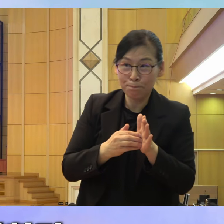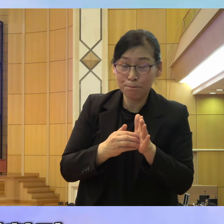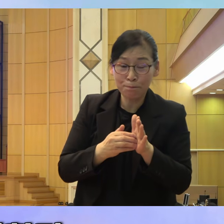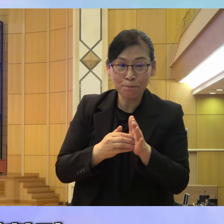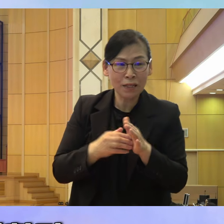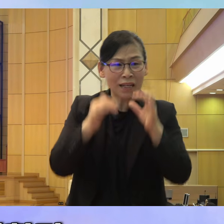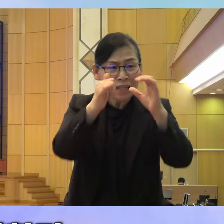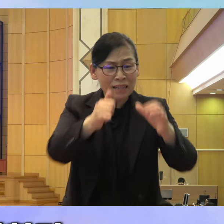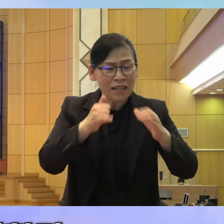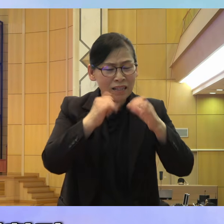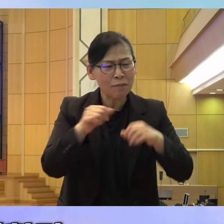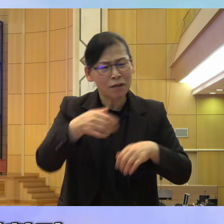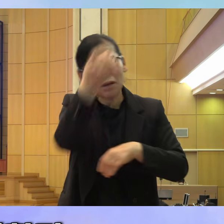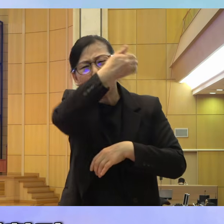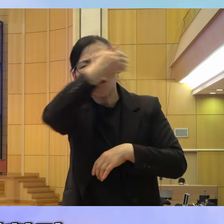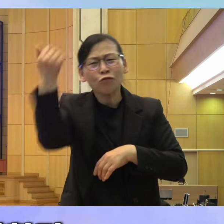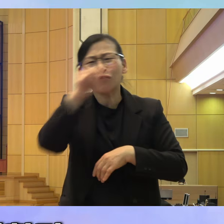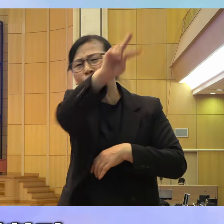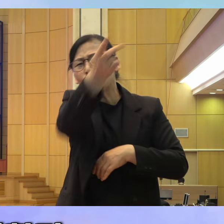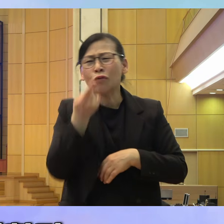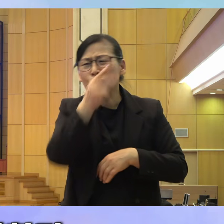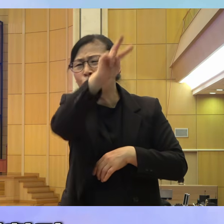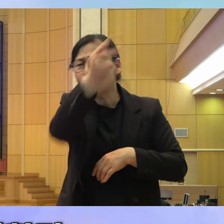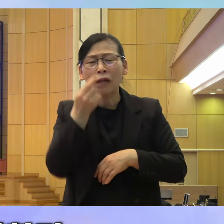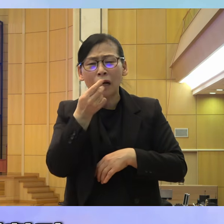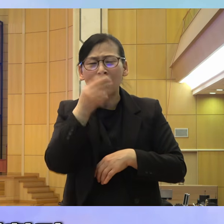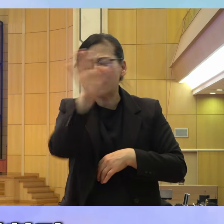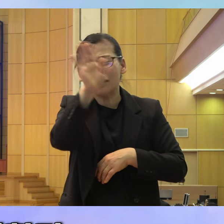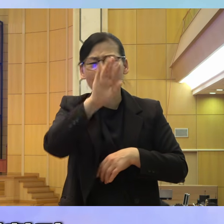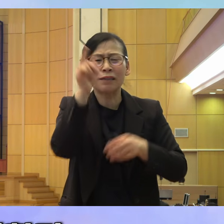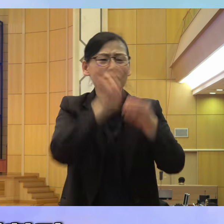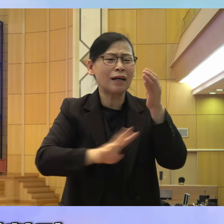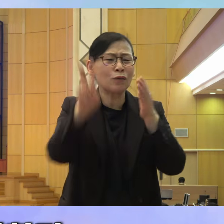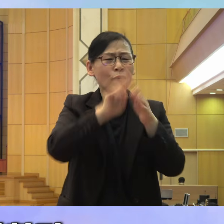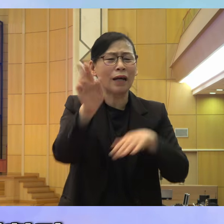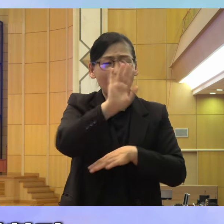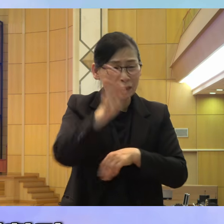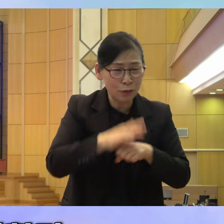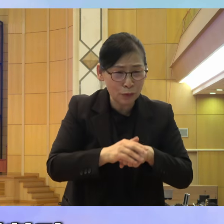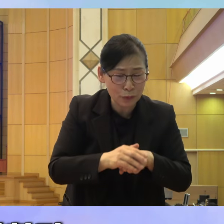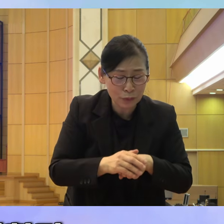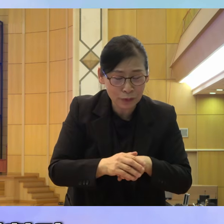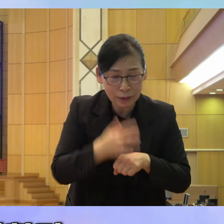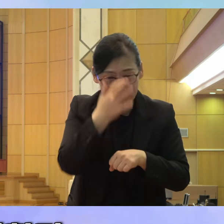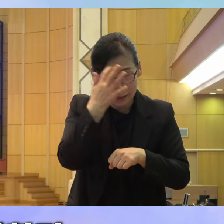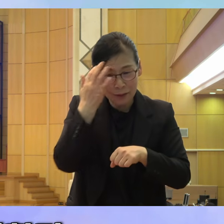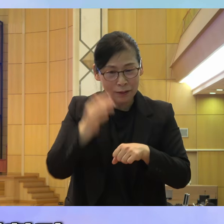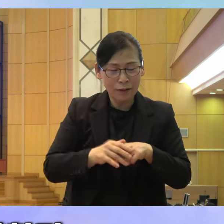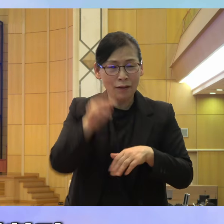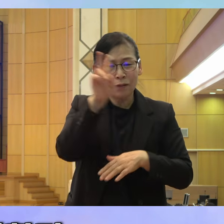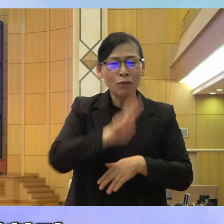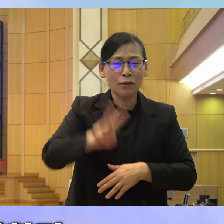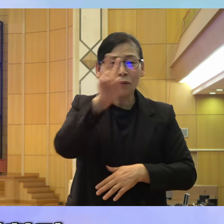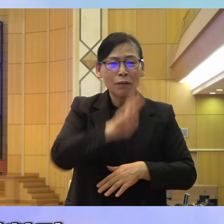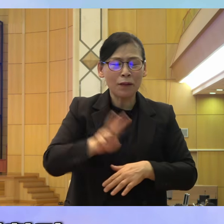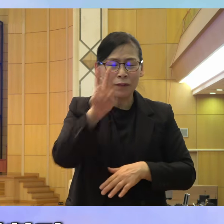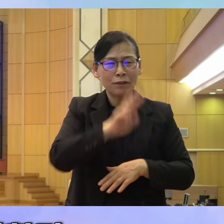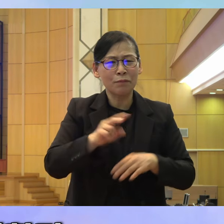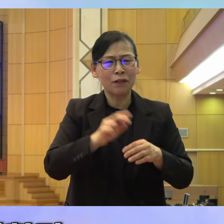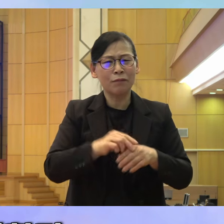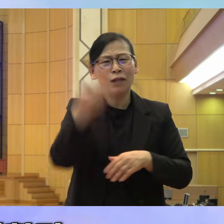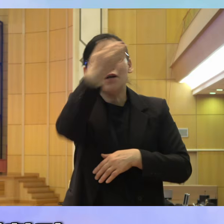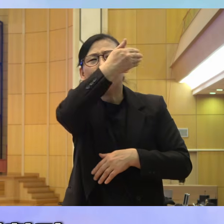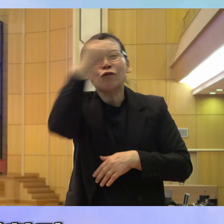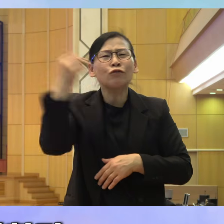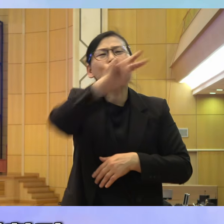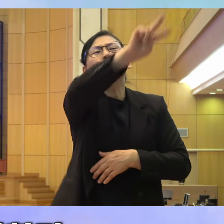그냥 세상의 노래 청춘아 돌려다오. 그래서 그 노래 듣고 그냥 혼자서